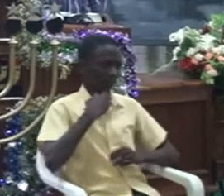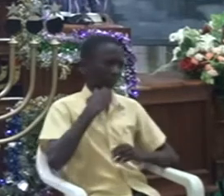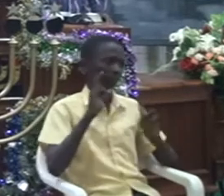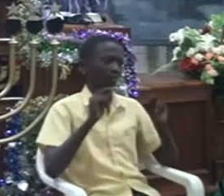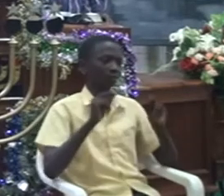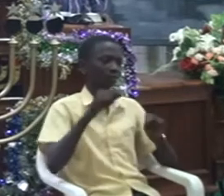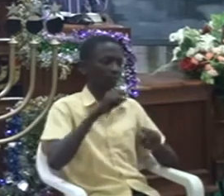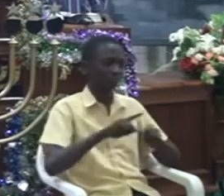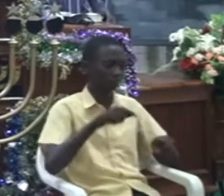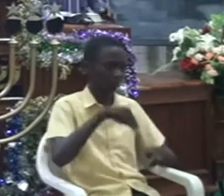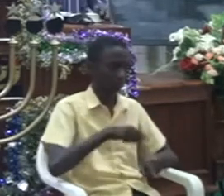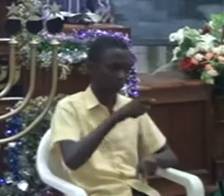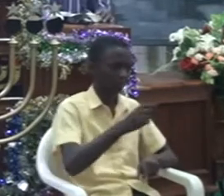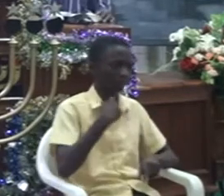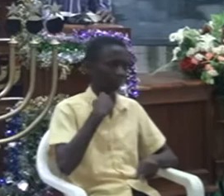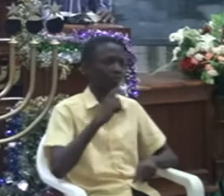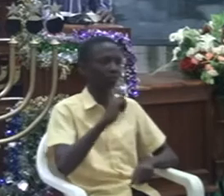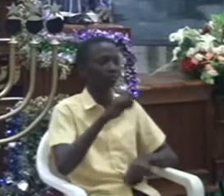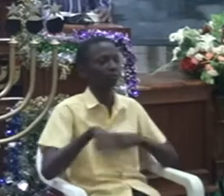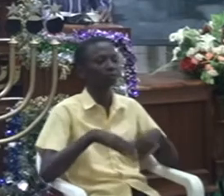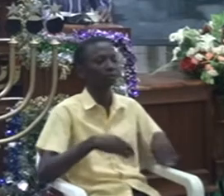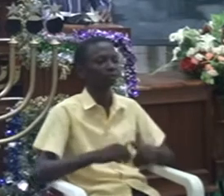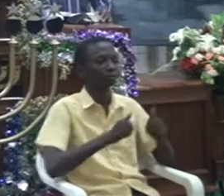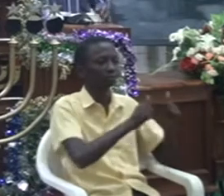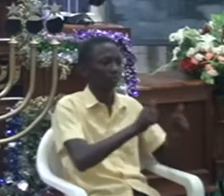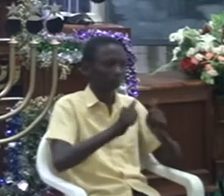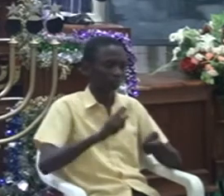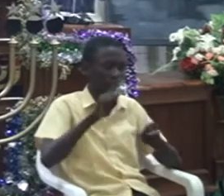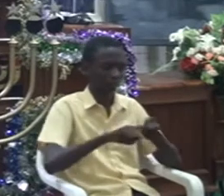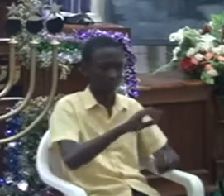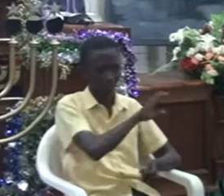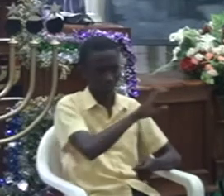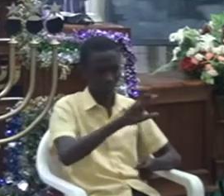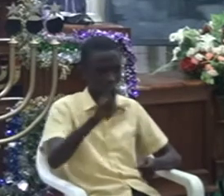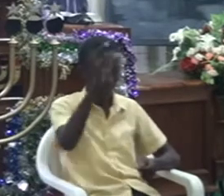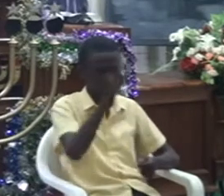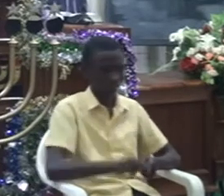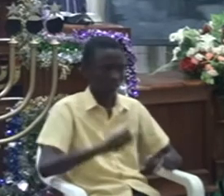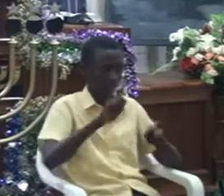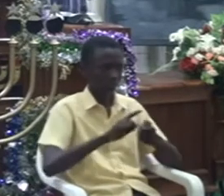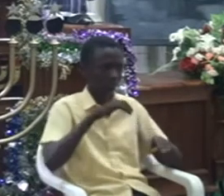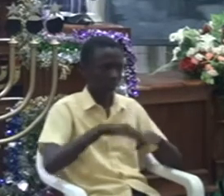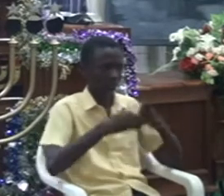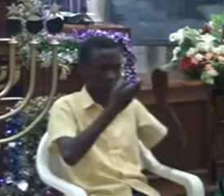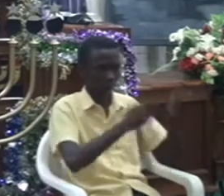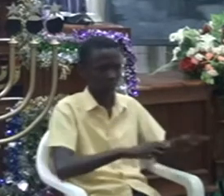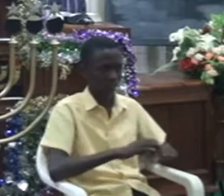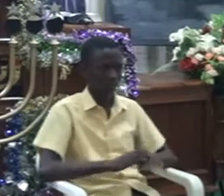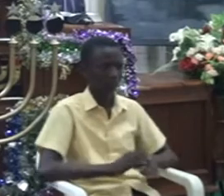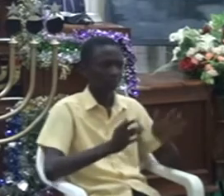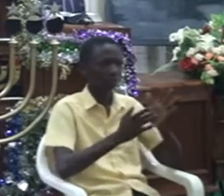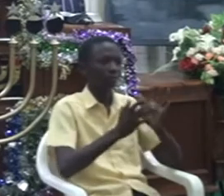mapenzi yangu. Mais que ta volonté soit faite. Lakini mapenzi yako ndio. Ainsi à la croix. Na hivi sasa pale kumsalaba. Wakati alikuwa